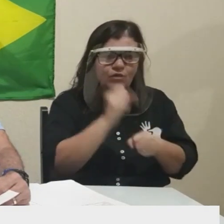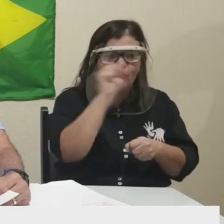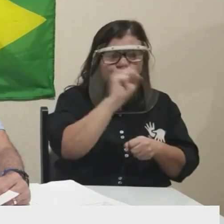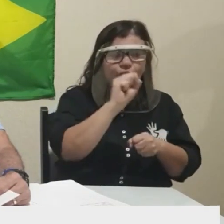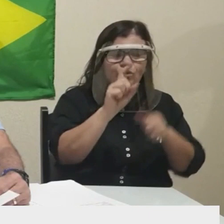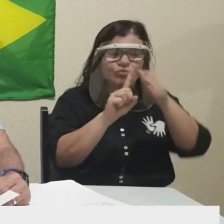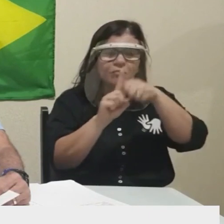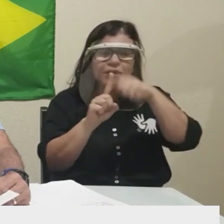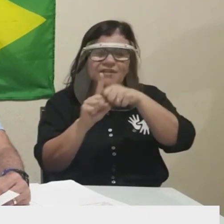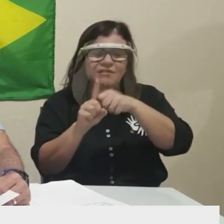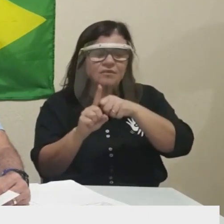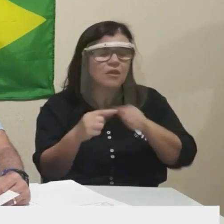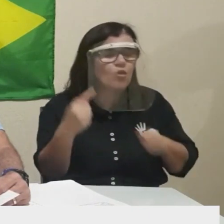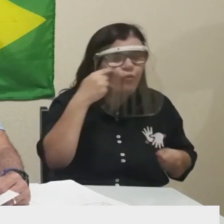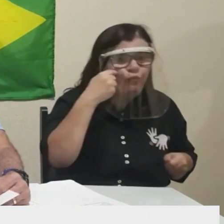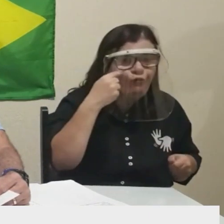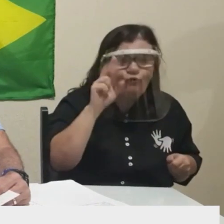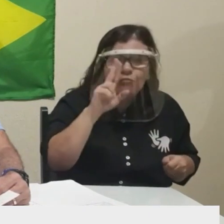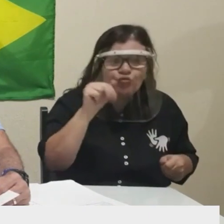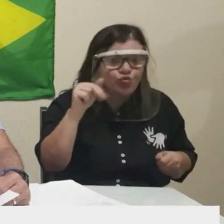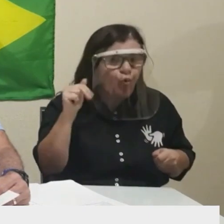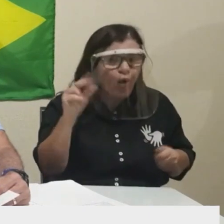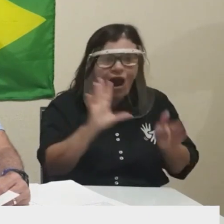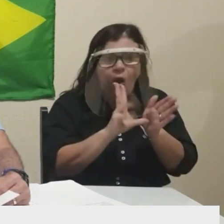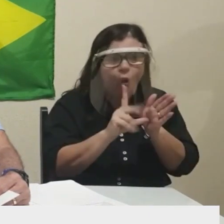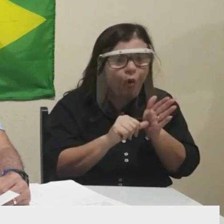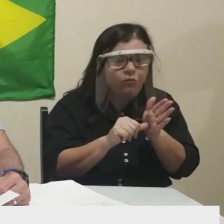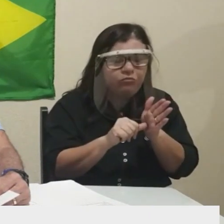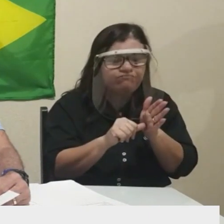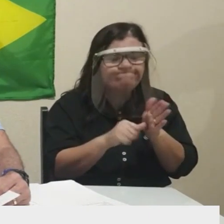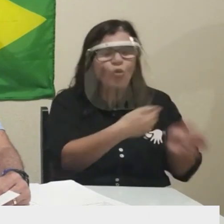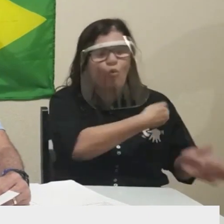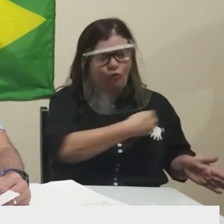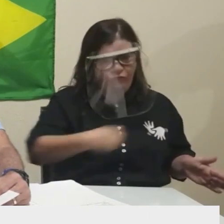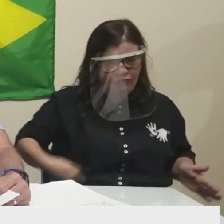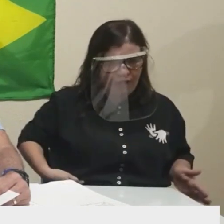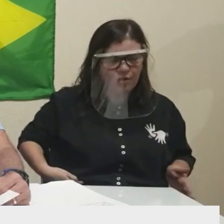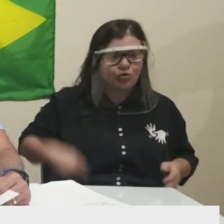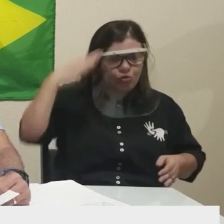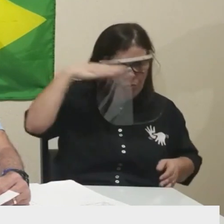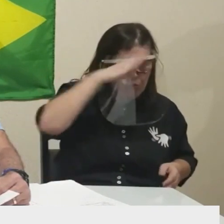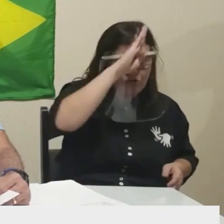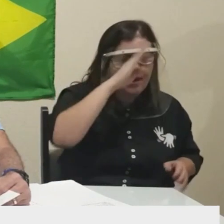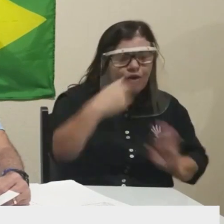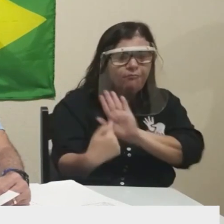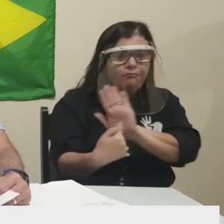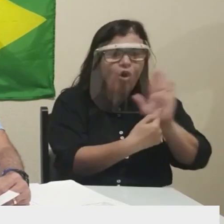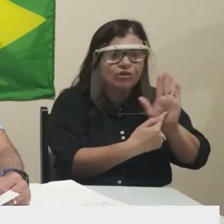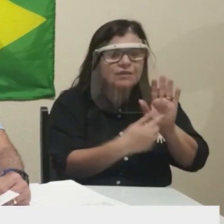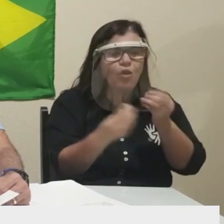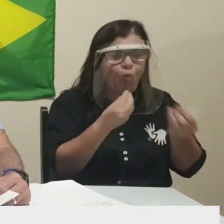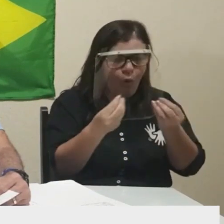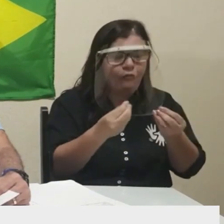corrupção sistêmica dentro do governo. O governo do presidente Jair Bolsonaro tem sido exemplo no